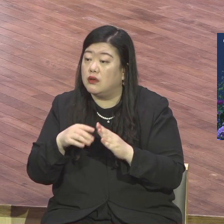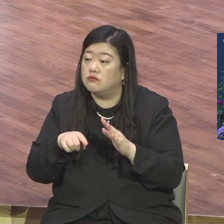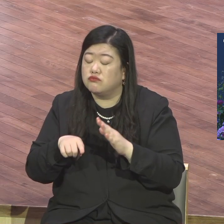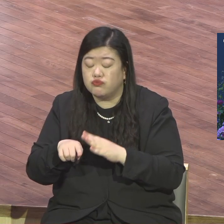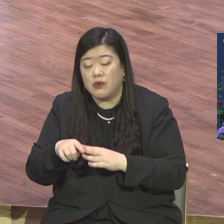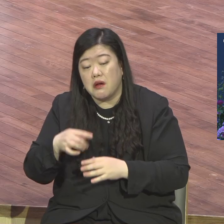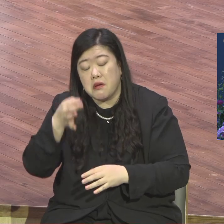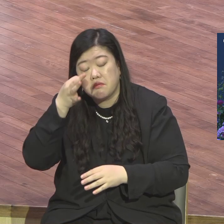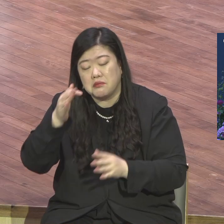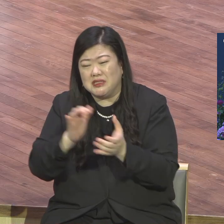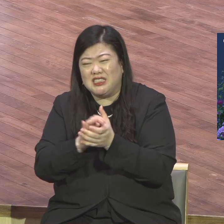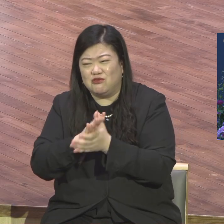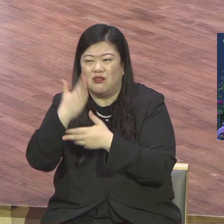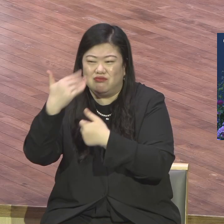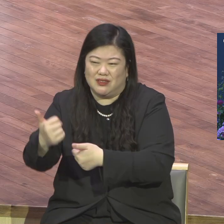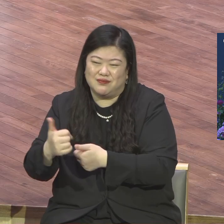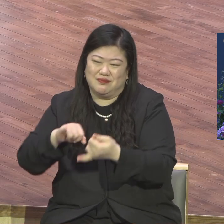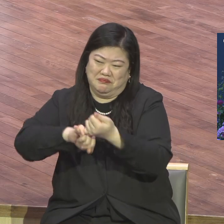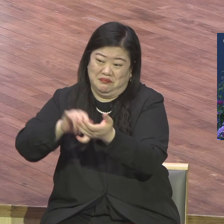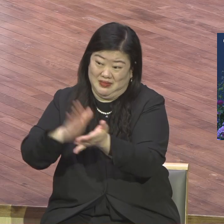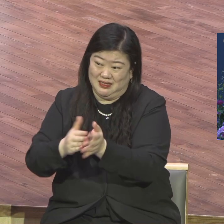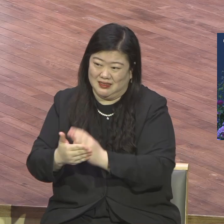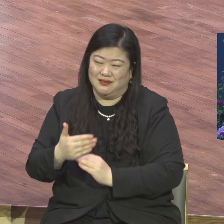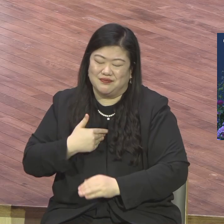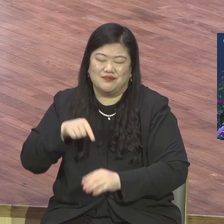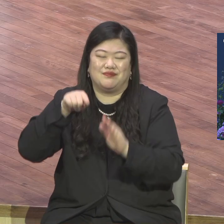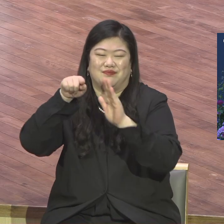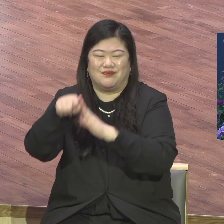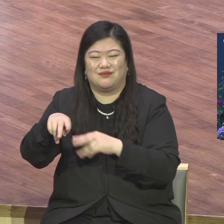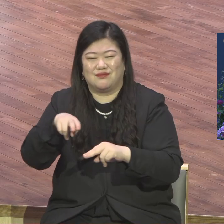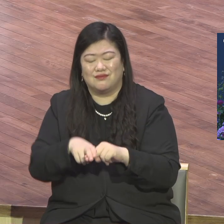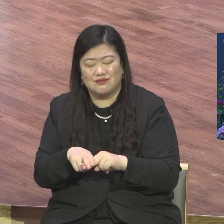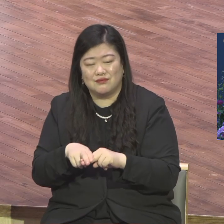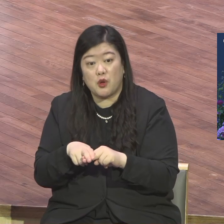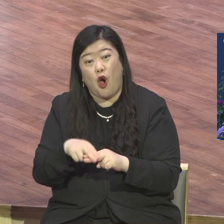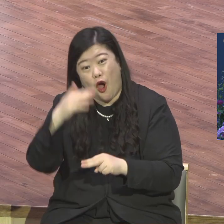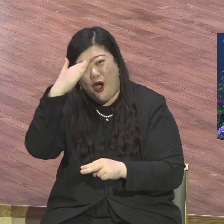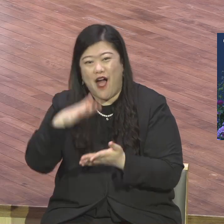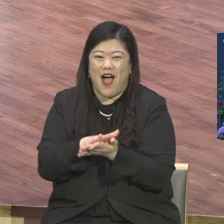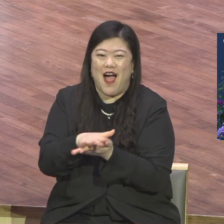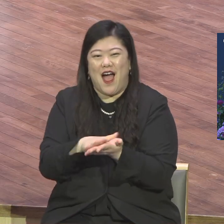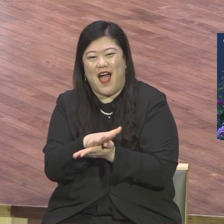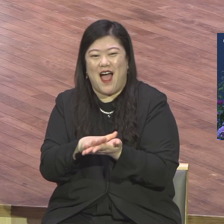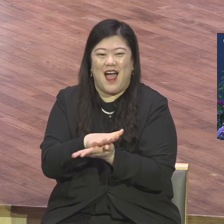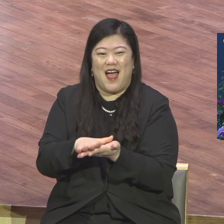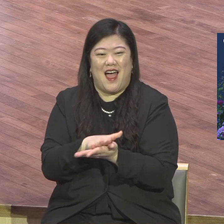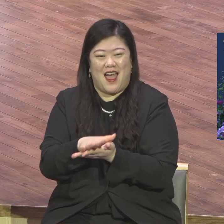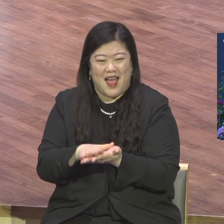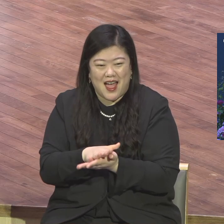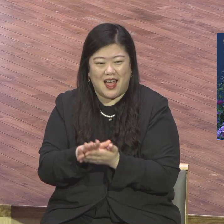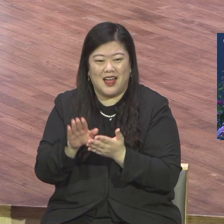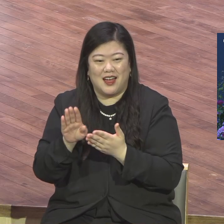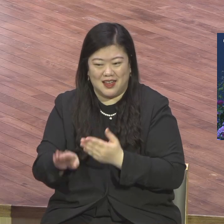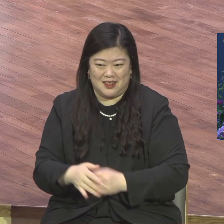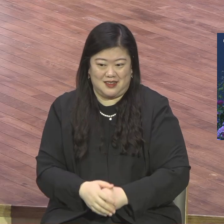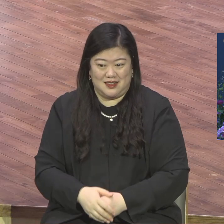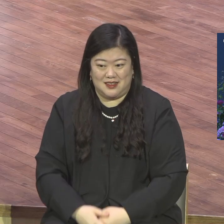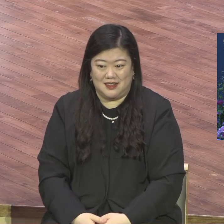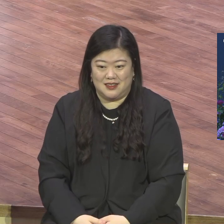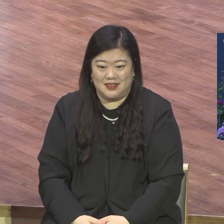잘 해보세요. 불신 가정들을 초청한 분들이 오게 되면 어떻게 하느냐. 지금 집행부에서 로얄 쓰게 앉기로